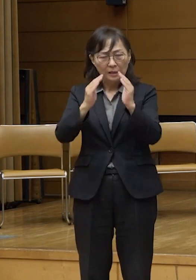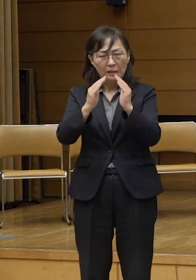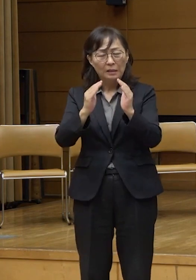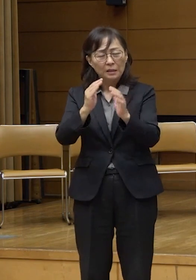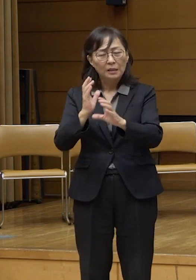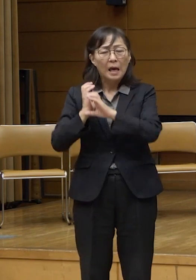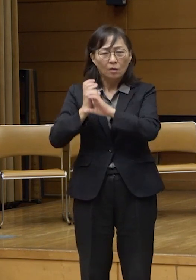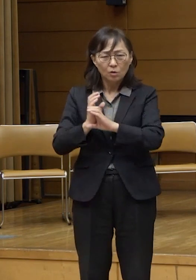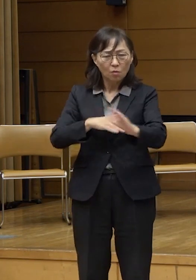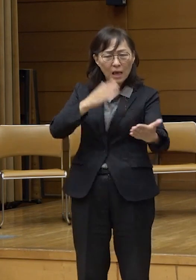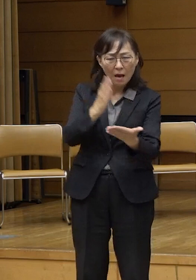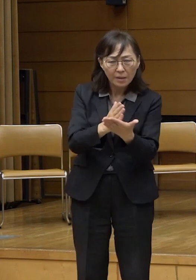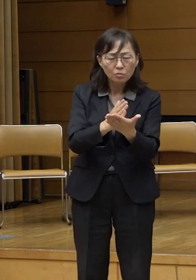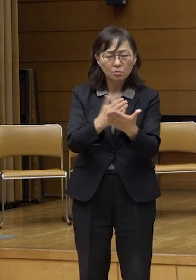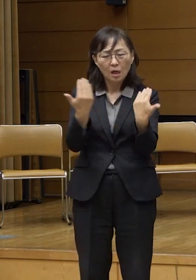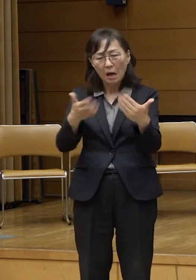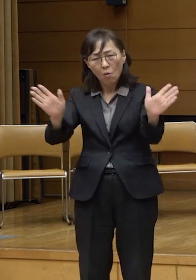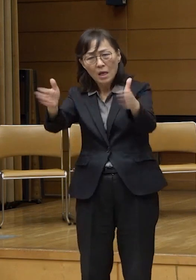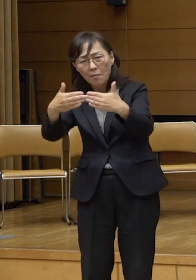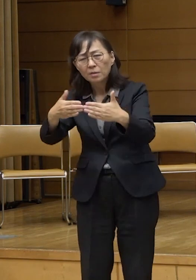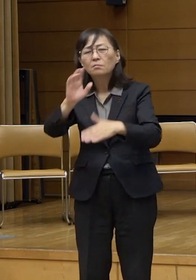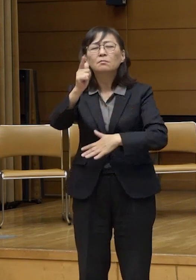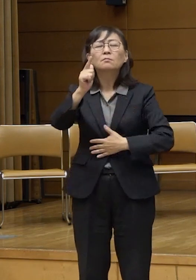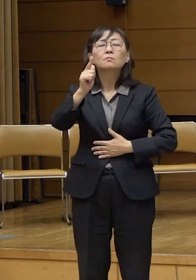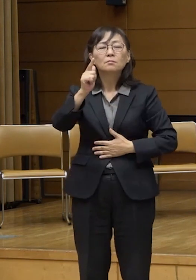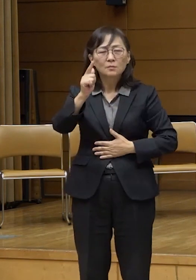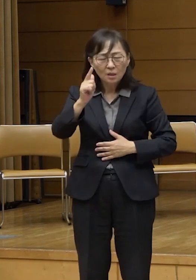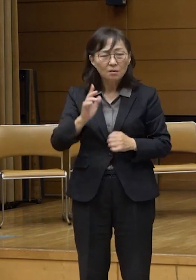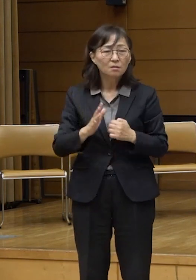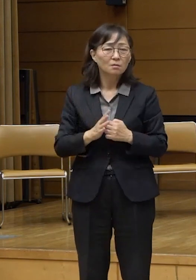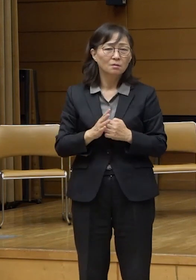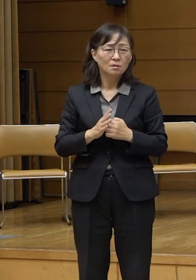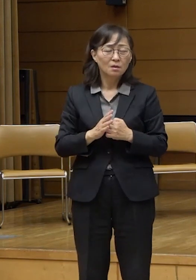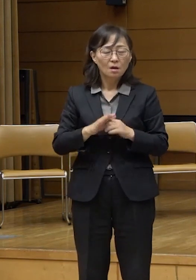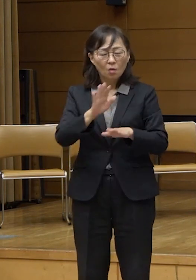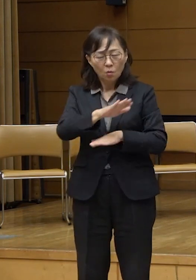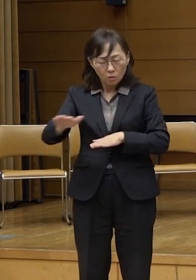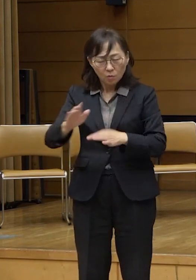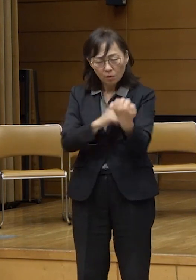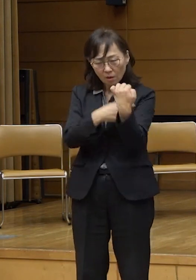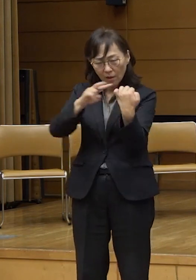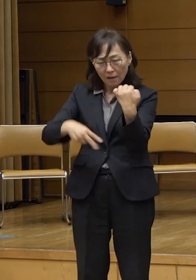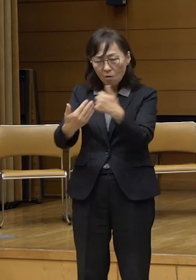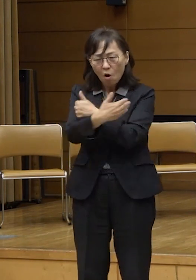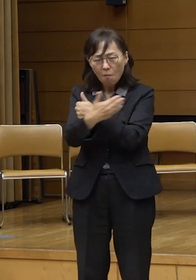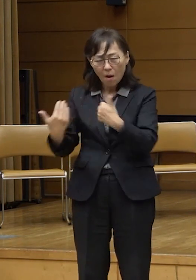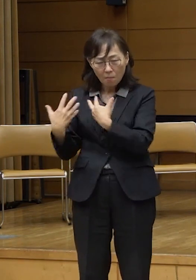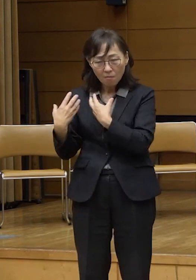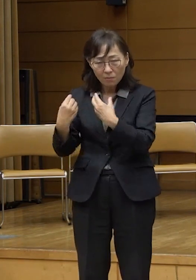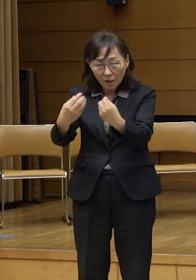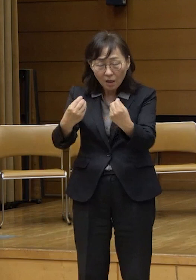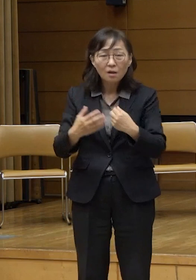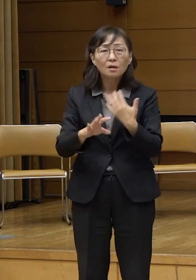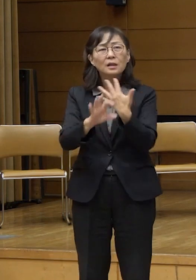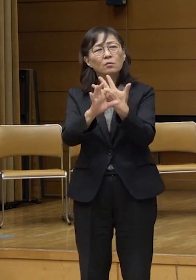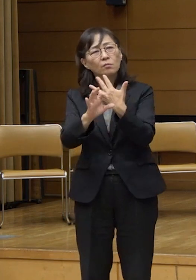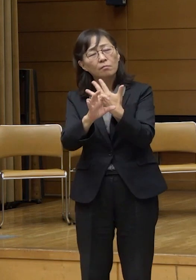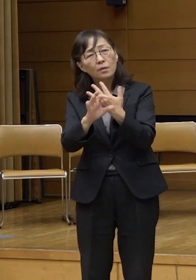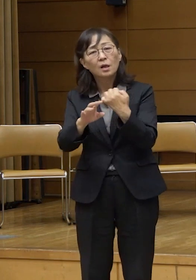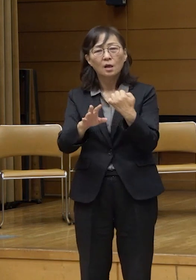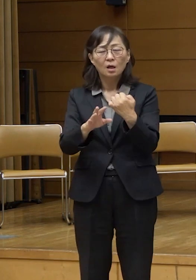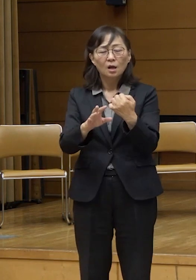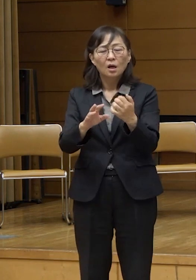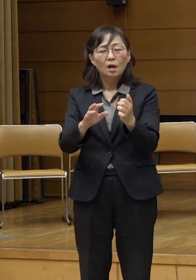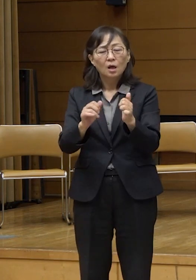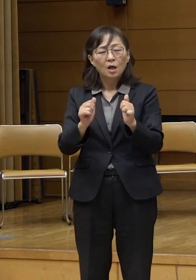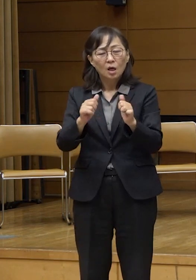ただイベントがどうしても目前にあると言い出しにくかったり、発症前から